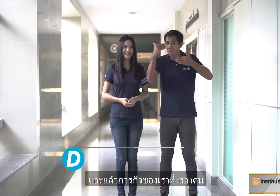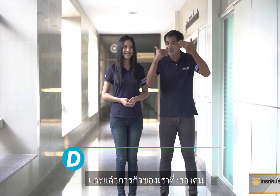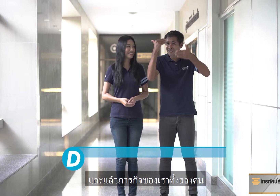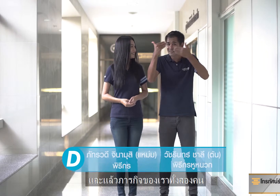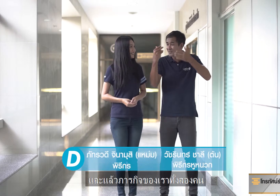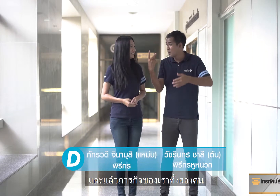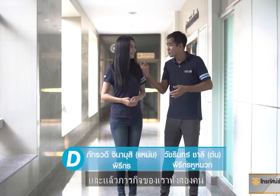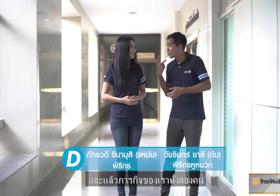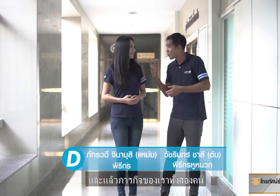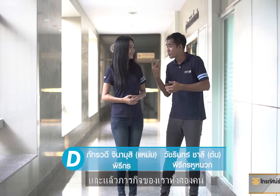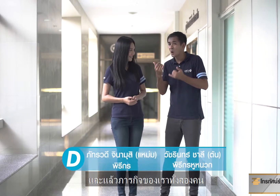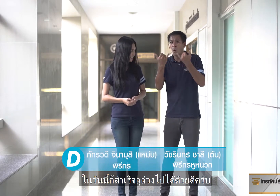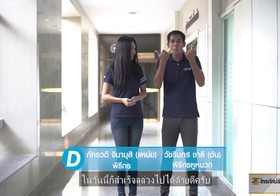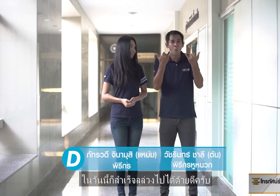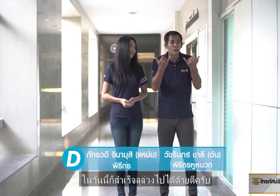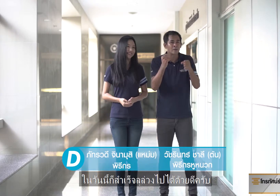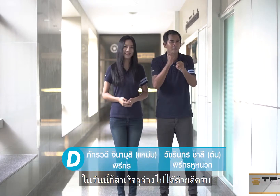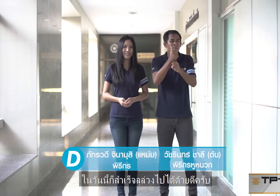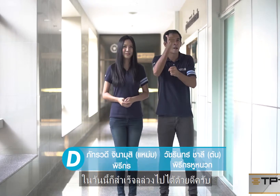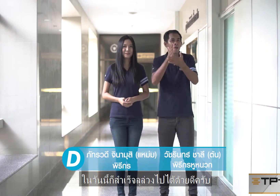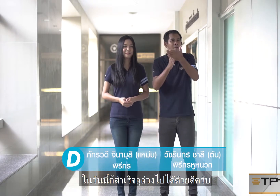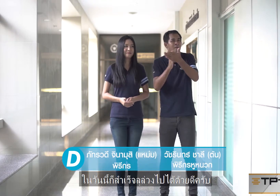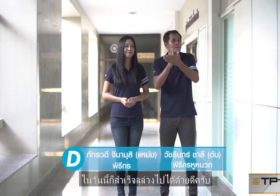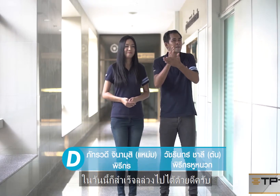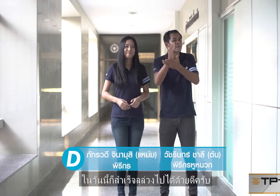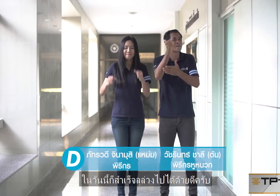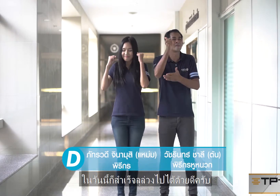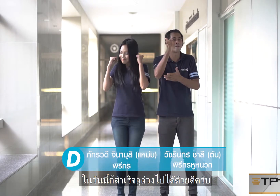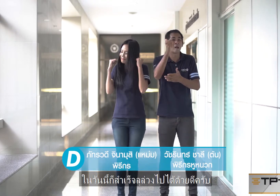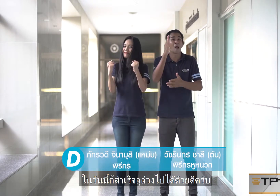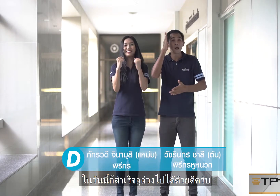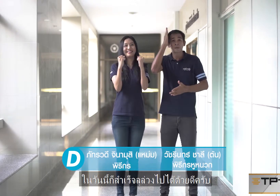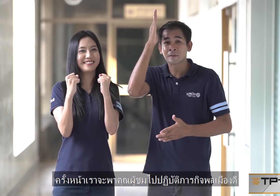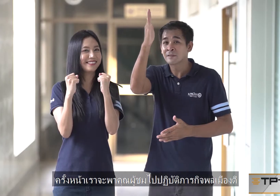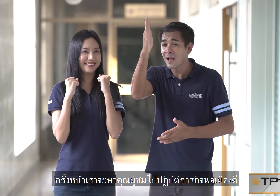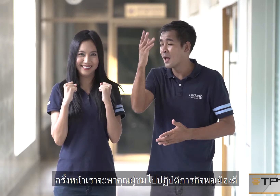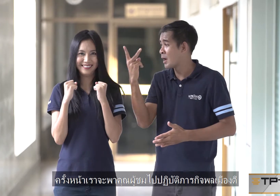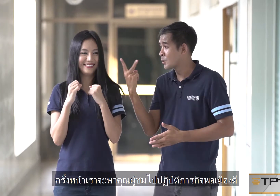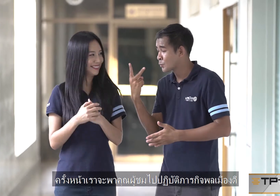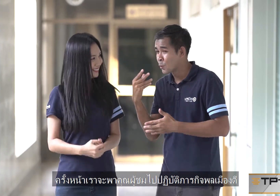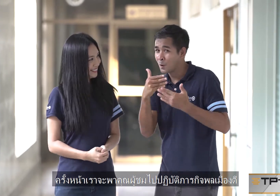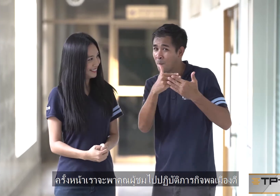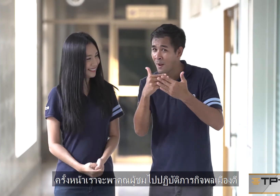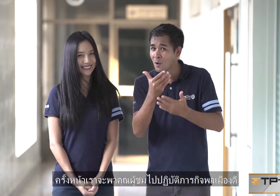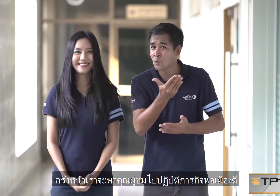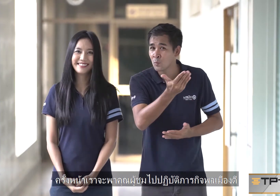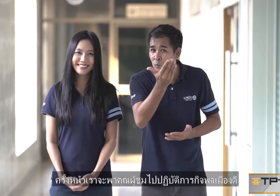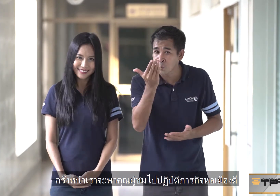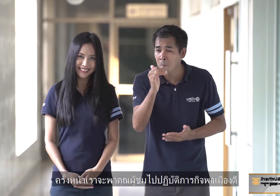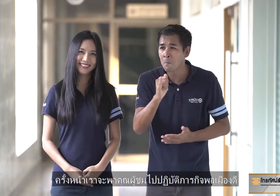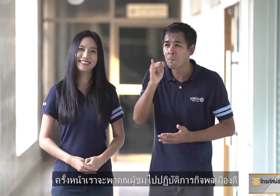แล้วภารกิจของเราทั้งสองคนในวันนี้ก็สำเร็จลุล่วงไปได้ด้วยดีครับครั้งหน้าเราจะพาคุณผู้ช